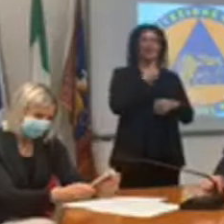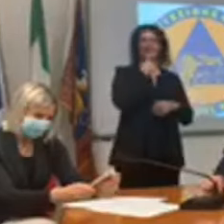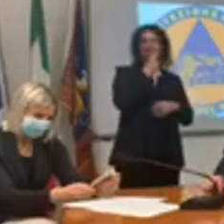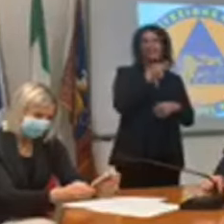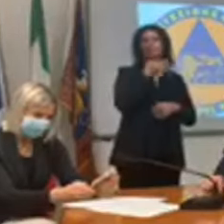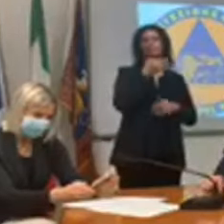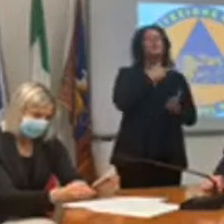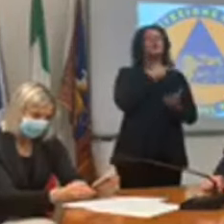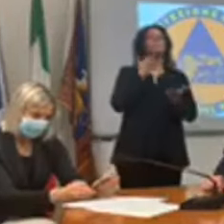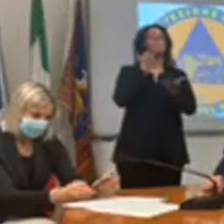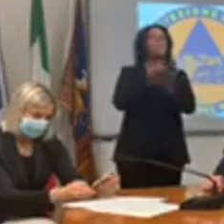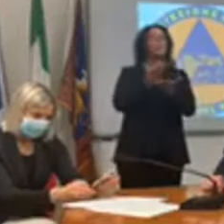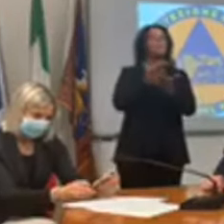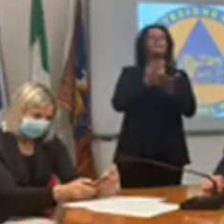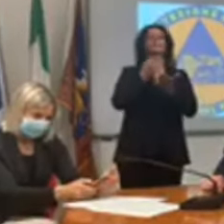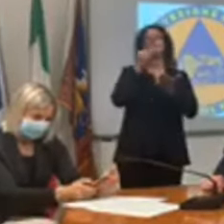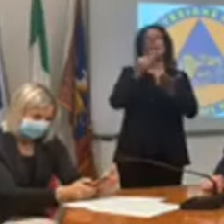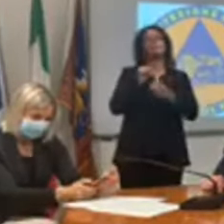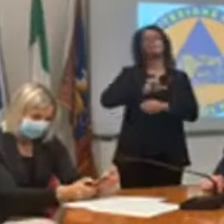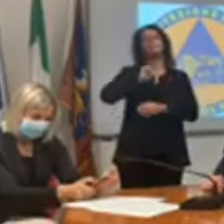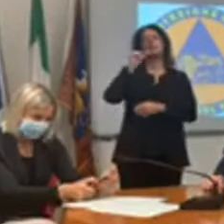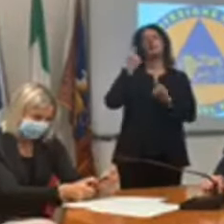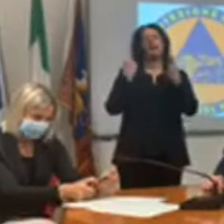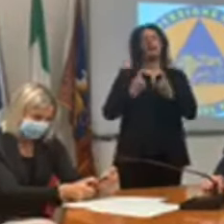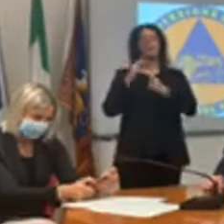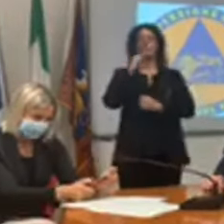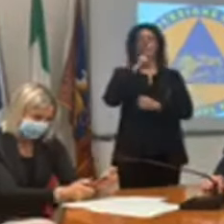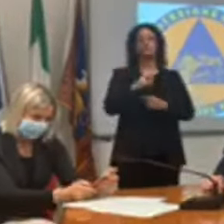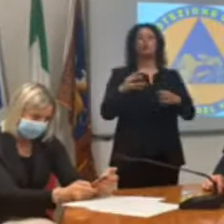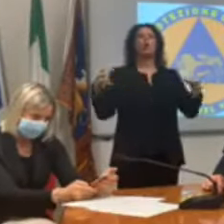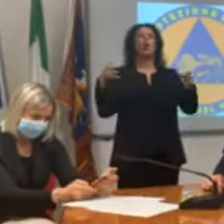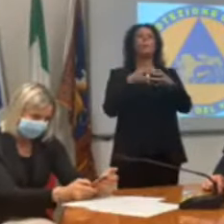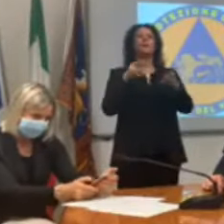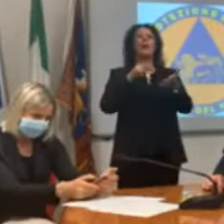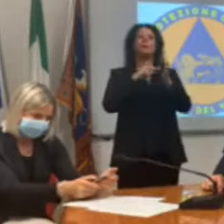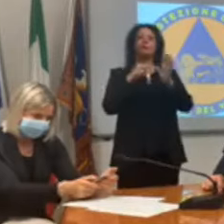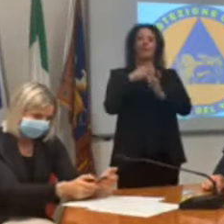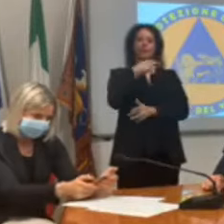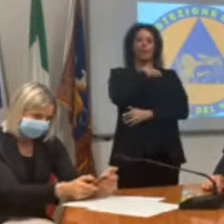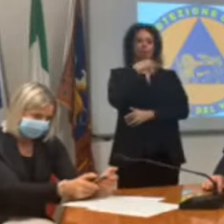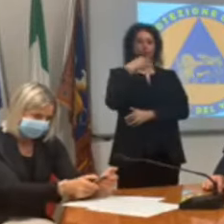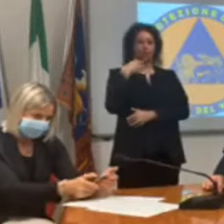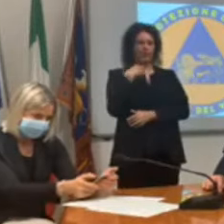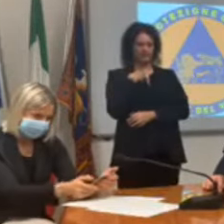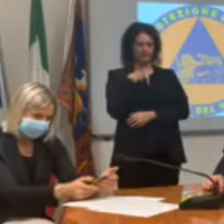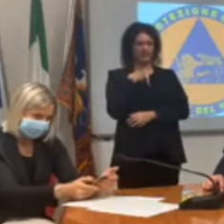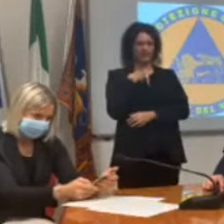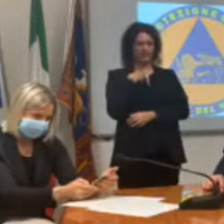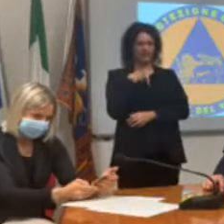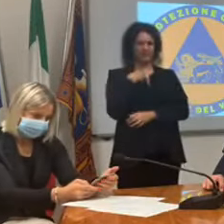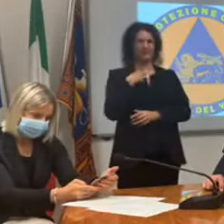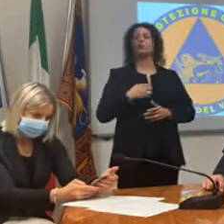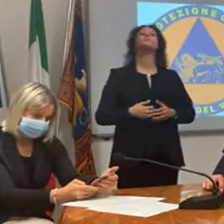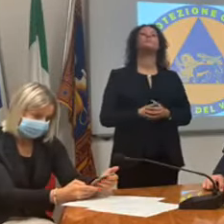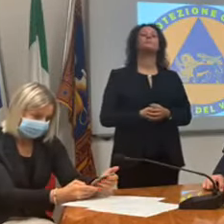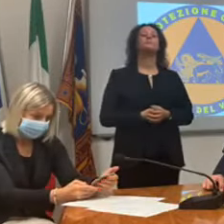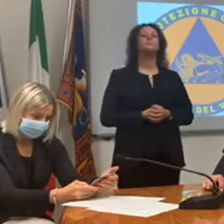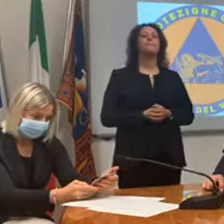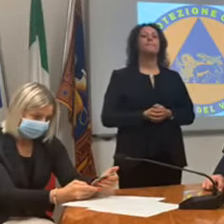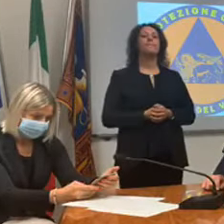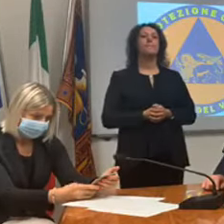del comitato tecnico scientifico, per cui anche fare delle proposte come raccogliere il trasferire il mare con secchiella.